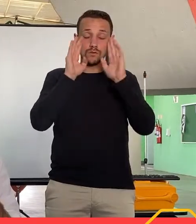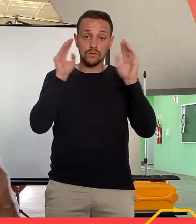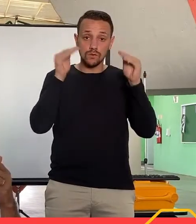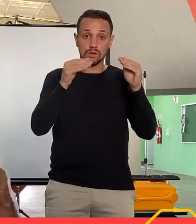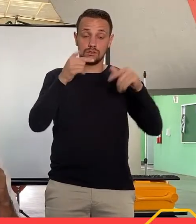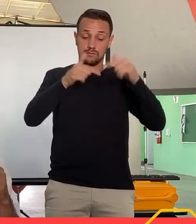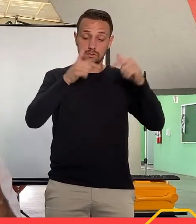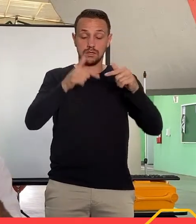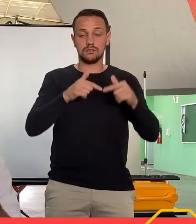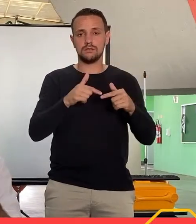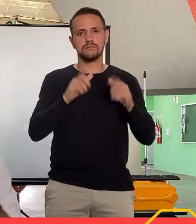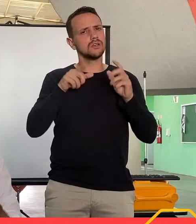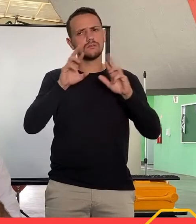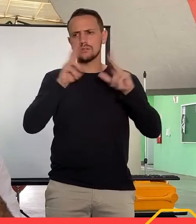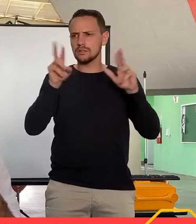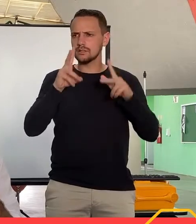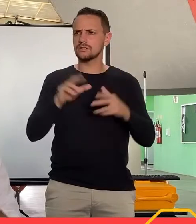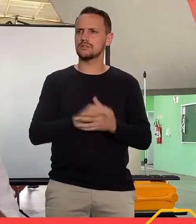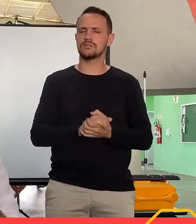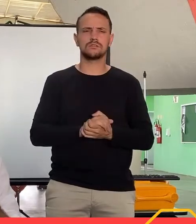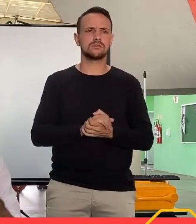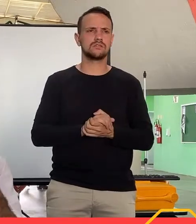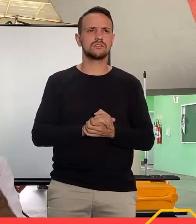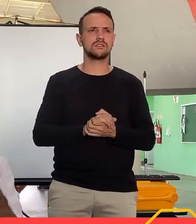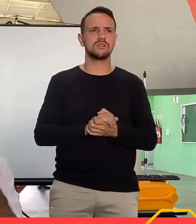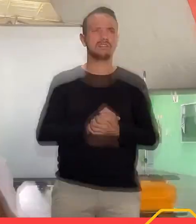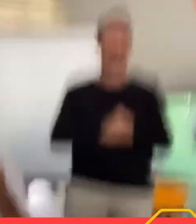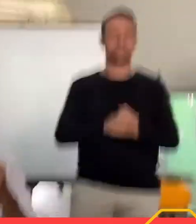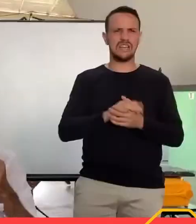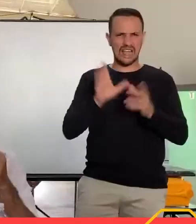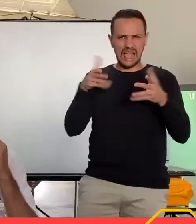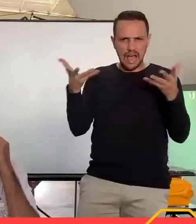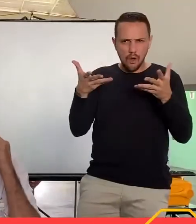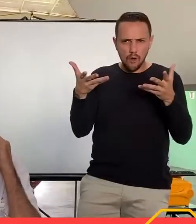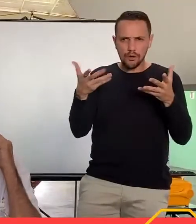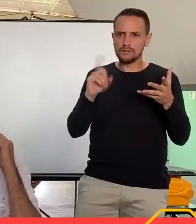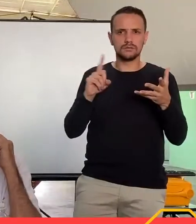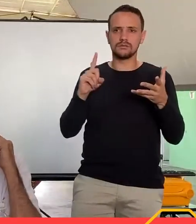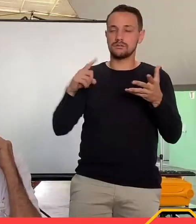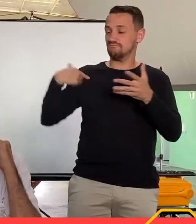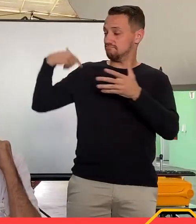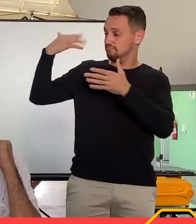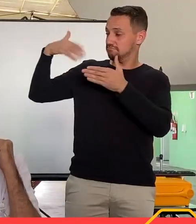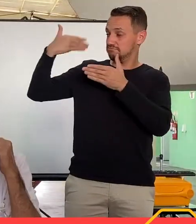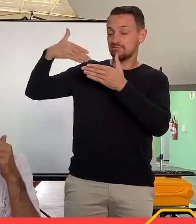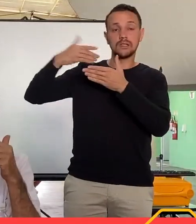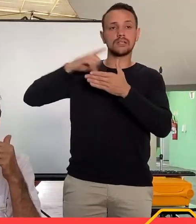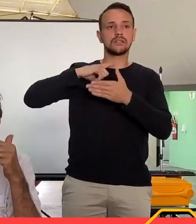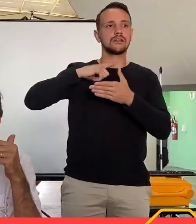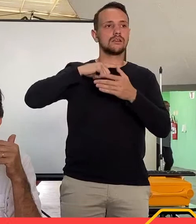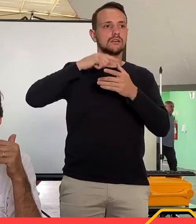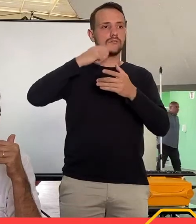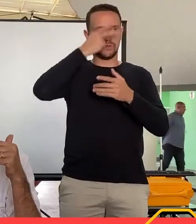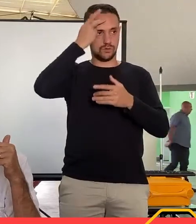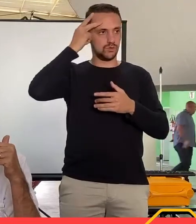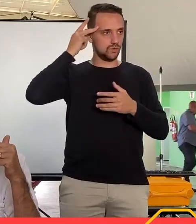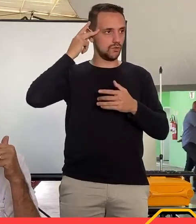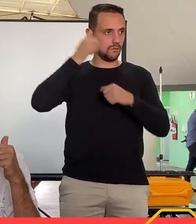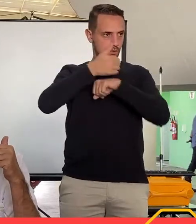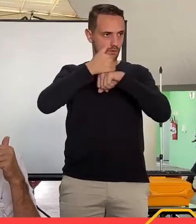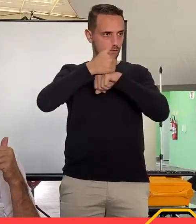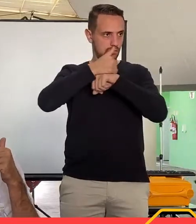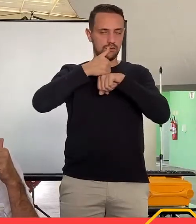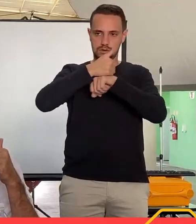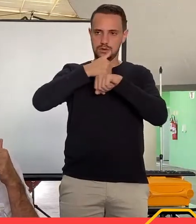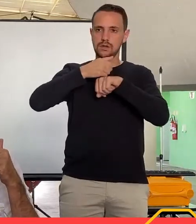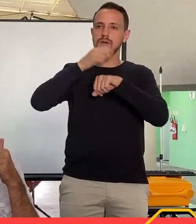localizada. E não é. São jornadas. Tem autores, tem sociólogos que são